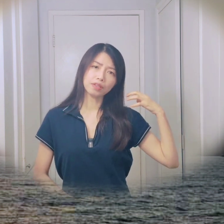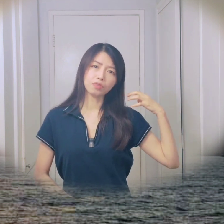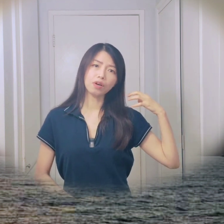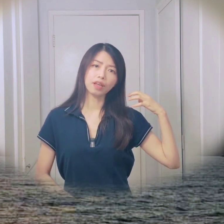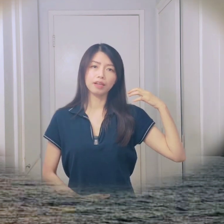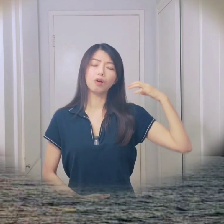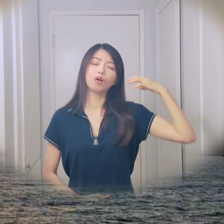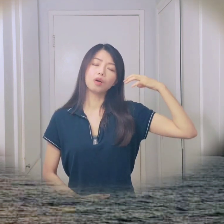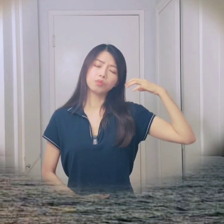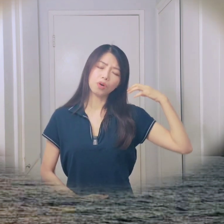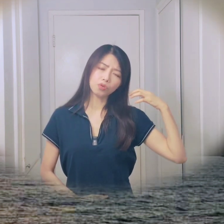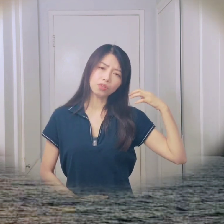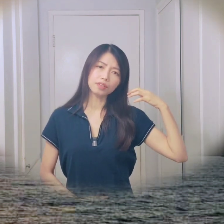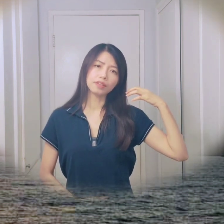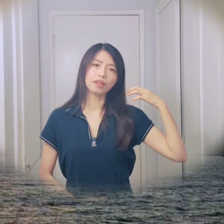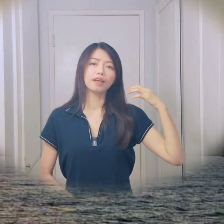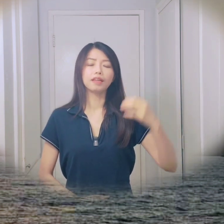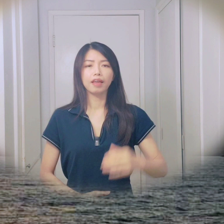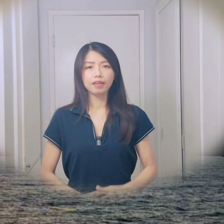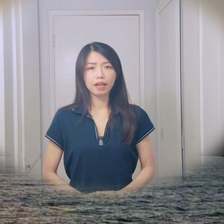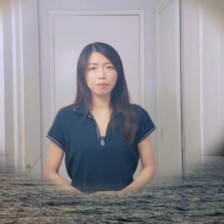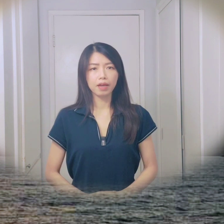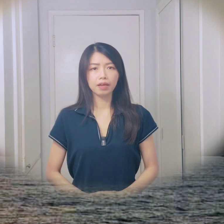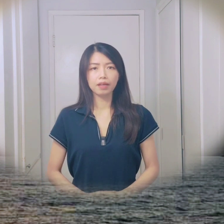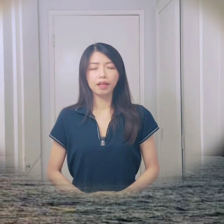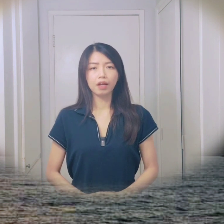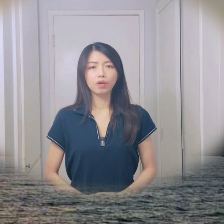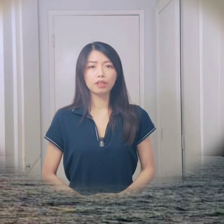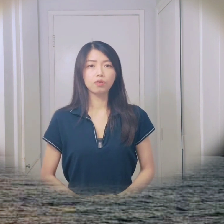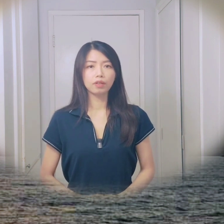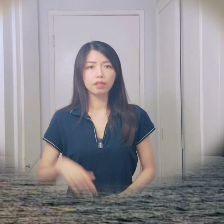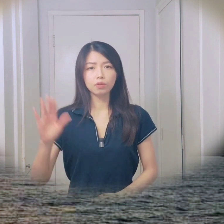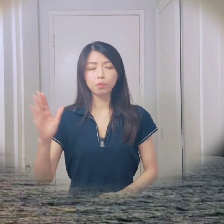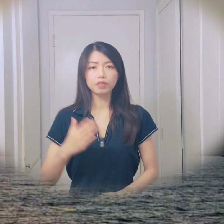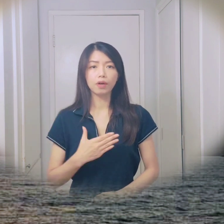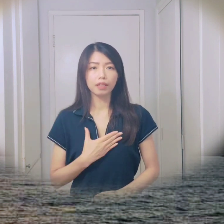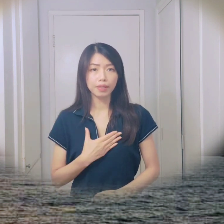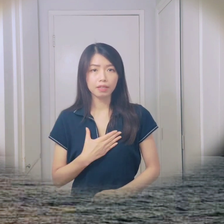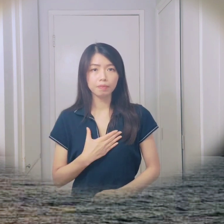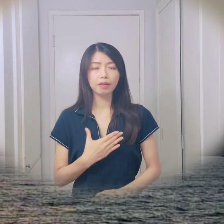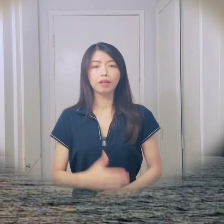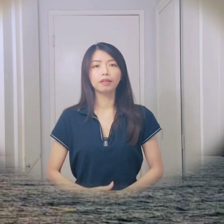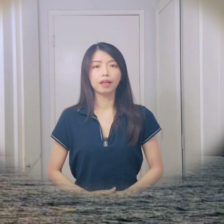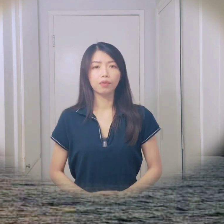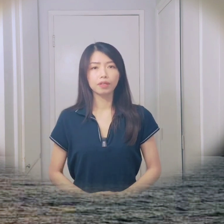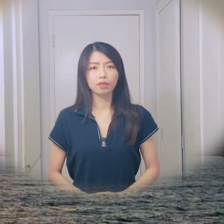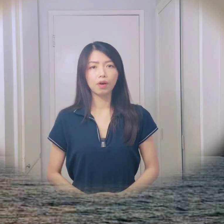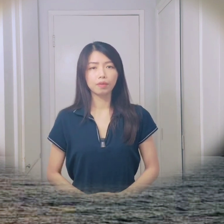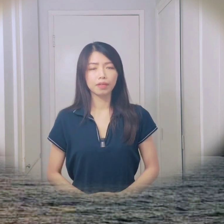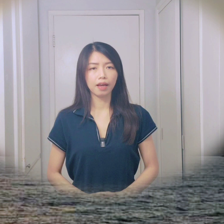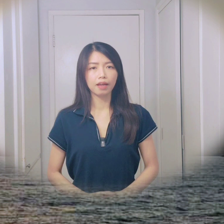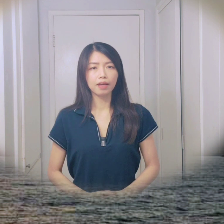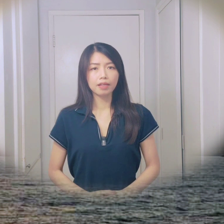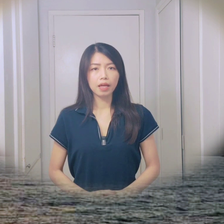부담이라고 한 뜻의 수어가 돼요. 그래서 무거운 내 삶에, 나라고 한 뜻의 수어는 손 펴서 가슴에 대시면 나라고 한 뜻의